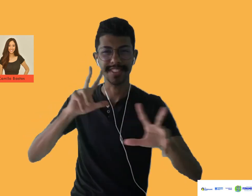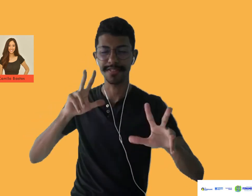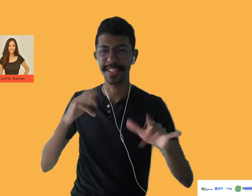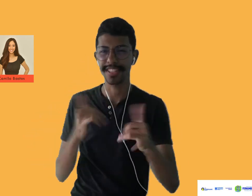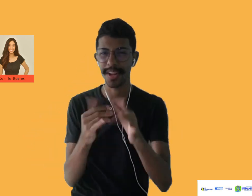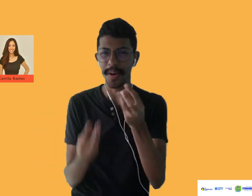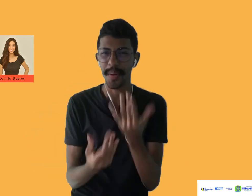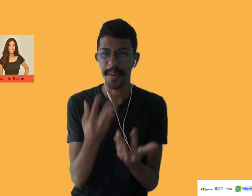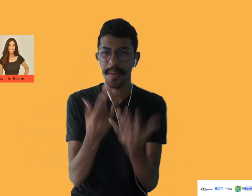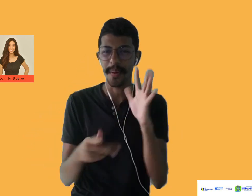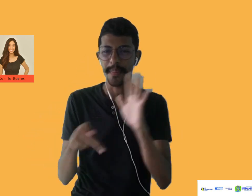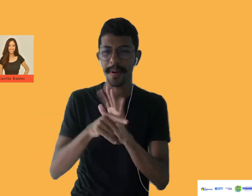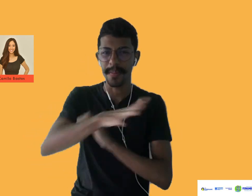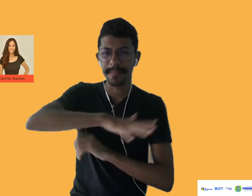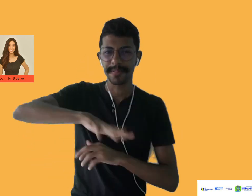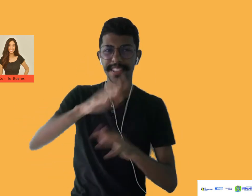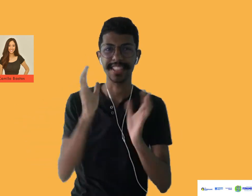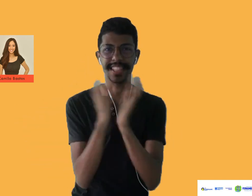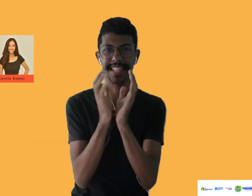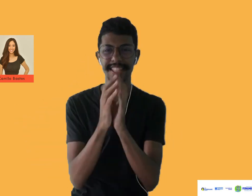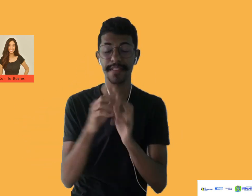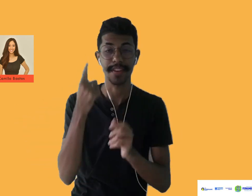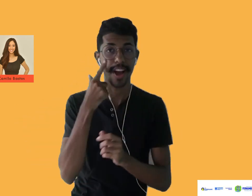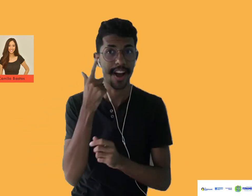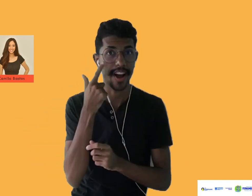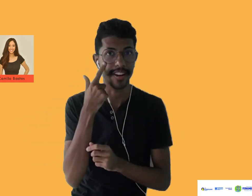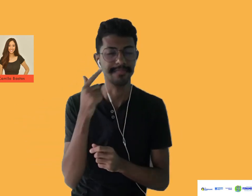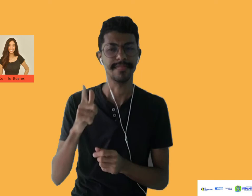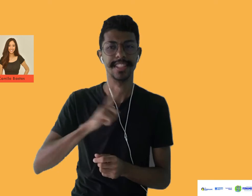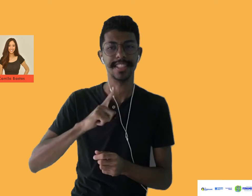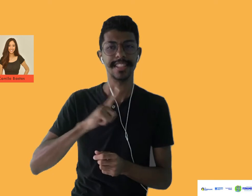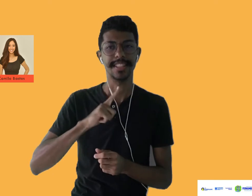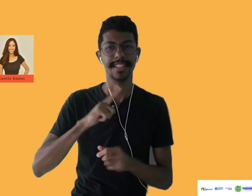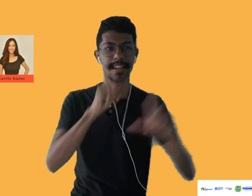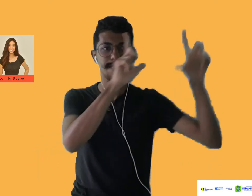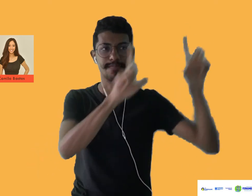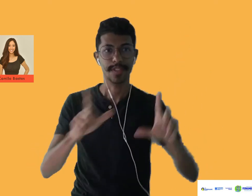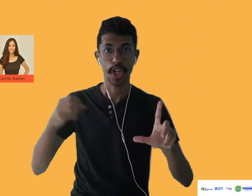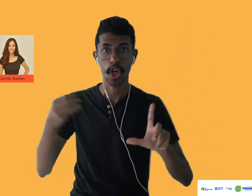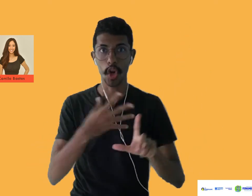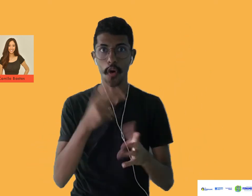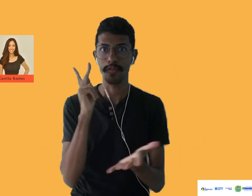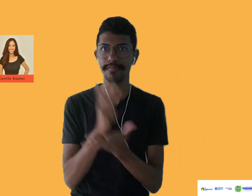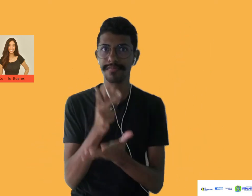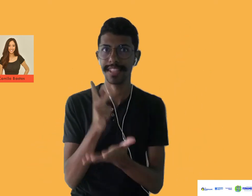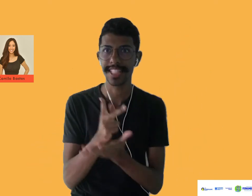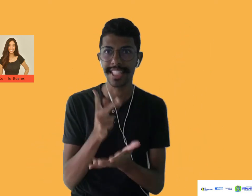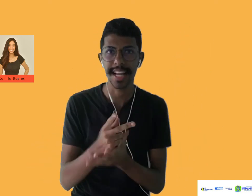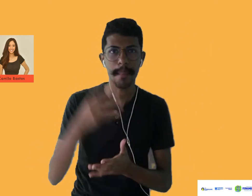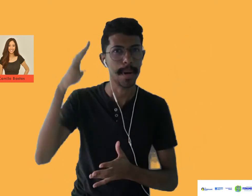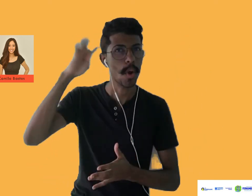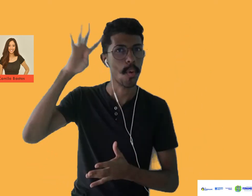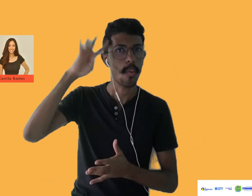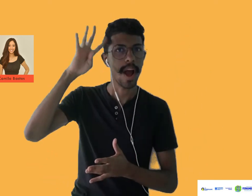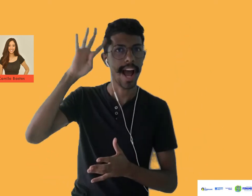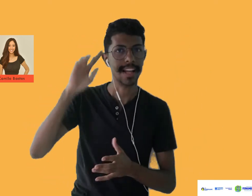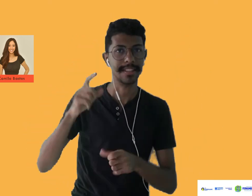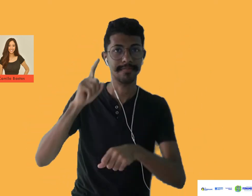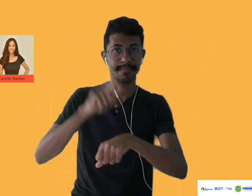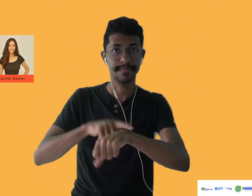horas. E se você tiver interesse em incentivar o projeto desses artistas locais, colaborando com a arte, segue o nosso